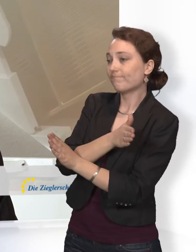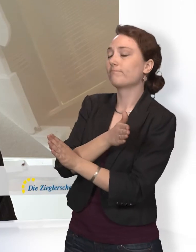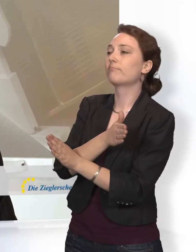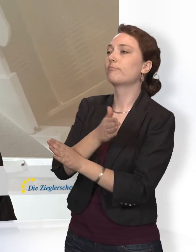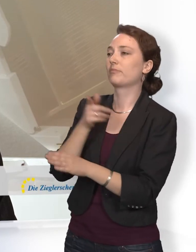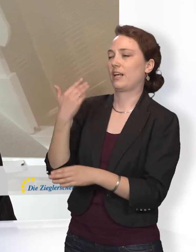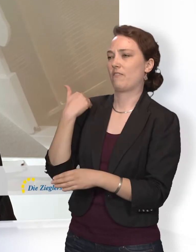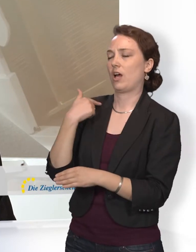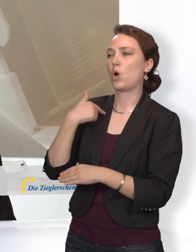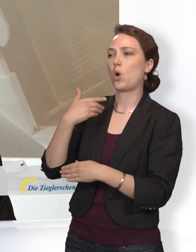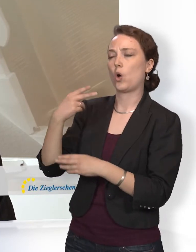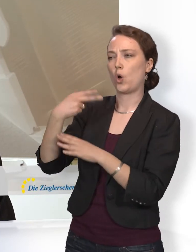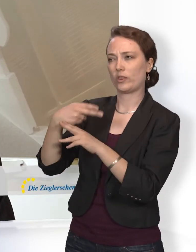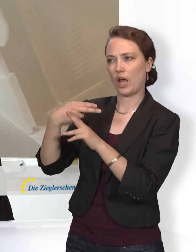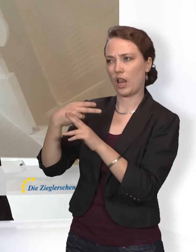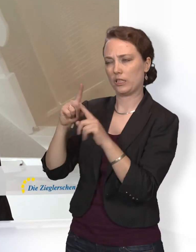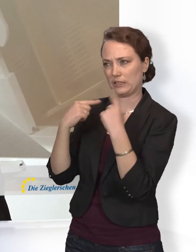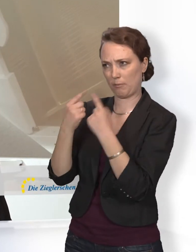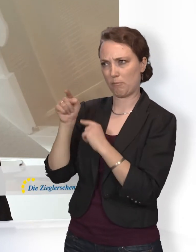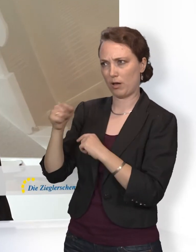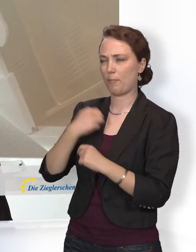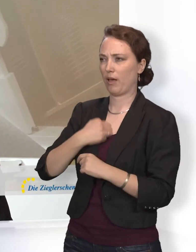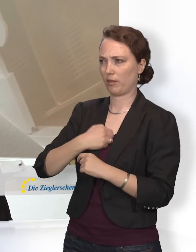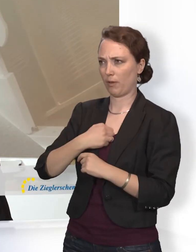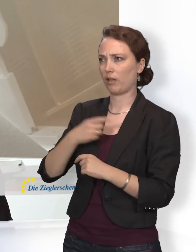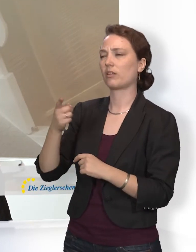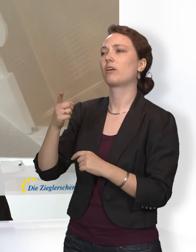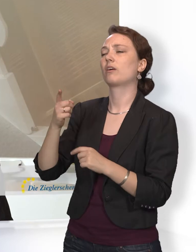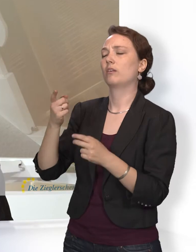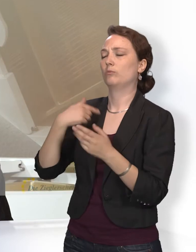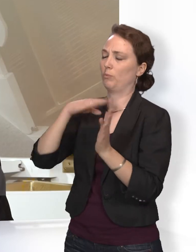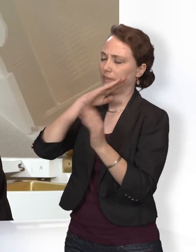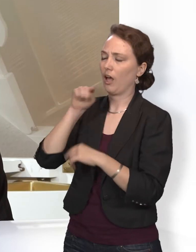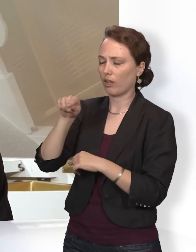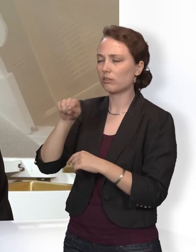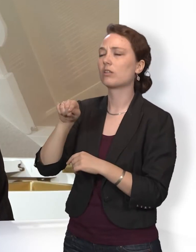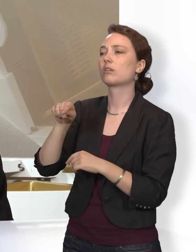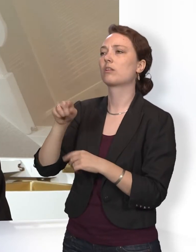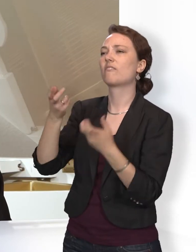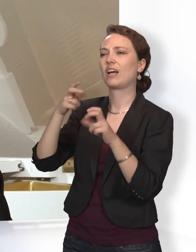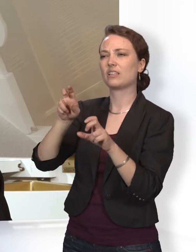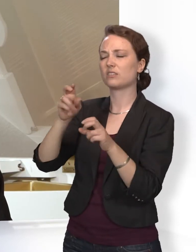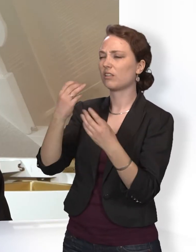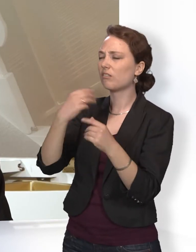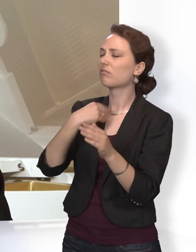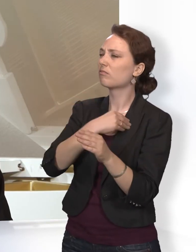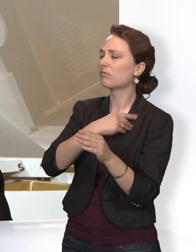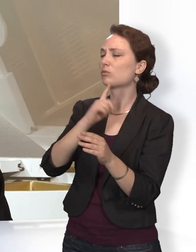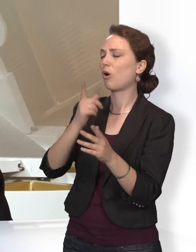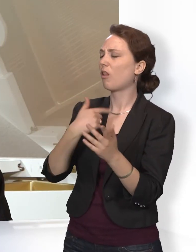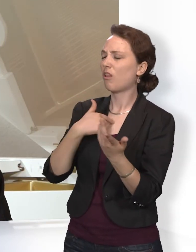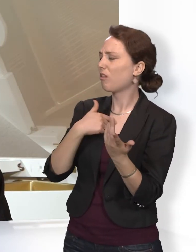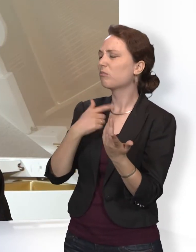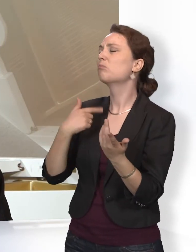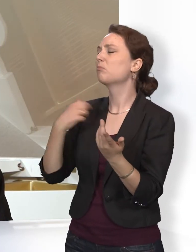Fernsehsendung in Baden-Baden in ein Hotelzimmer geführt worden, wo wir übernachtet haben, mach die Schublade auf, die Nachttischschublade